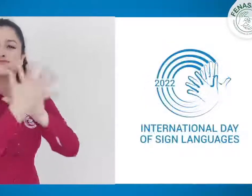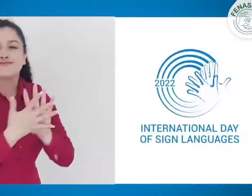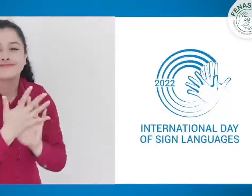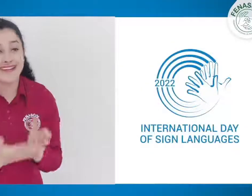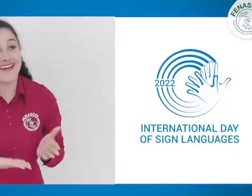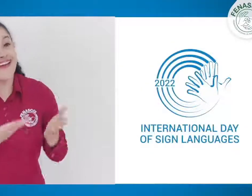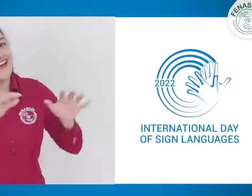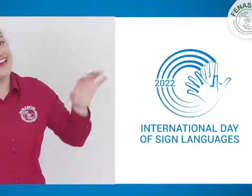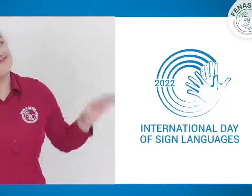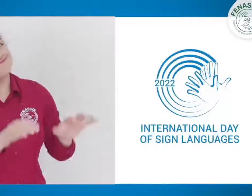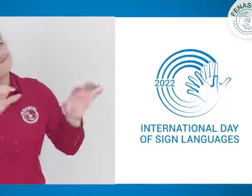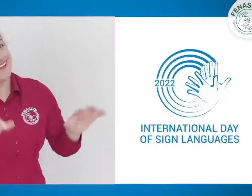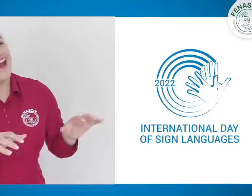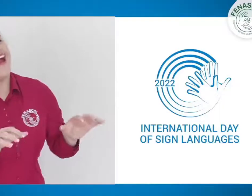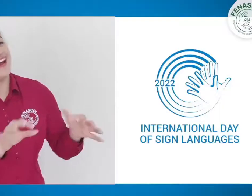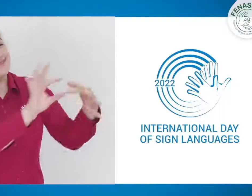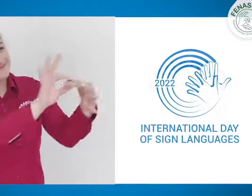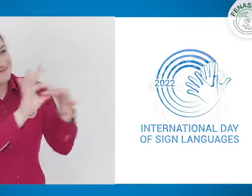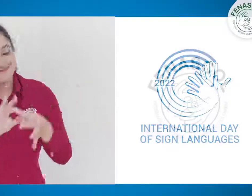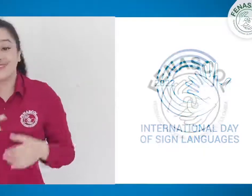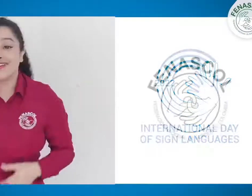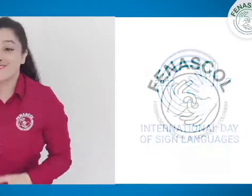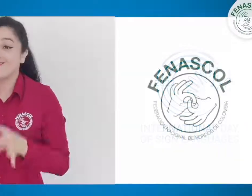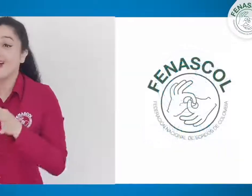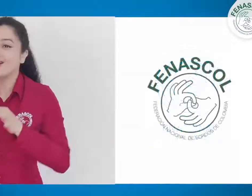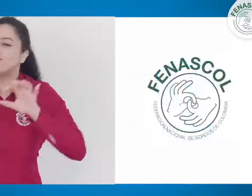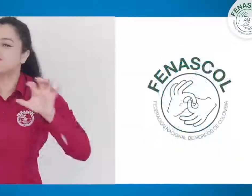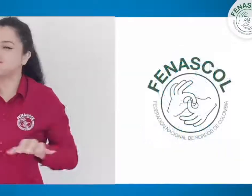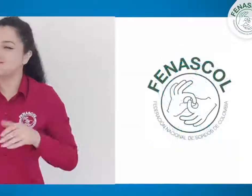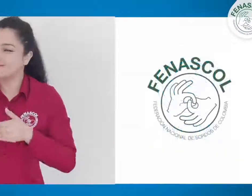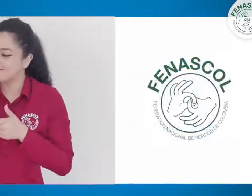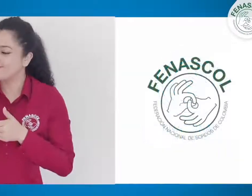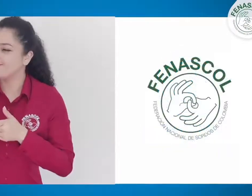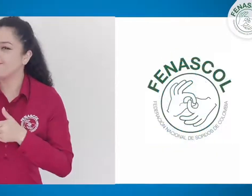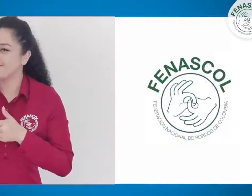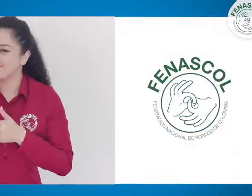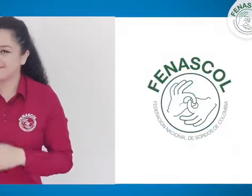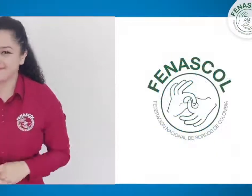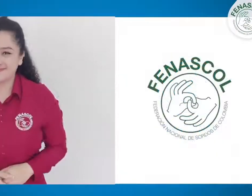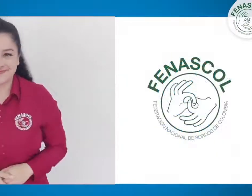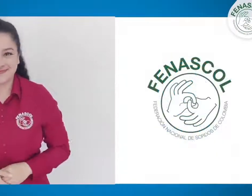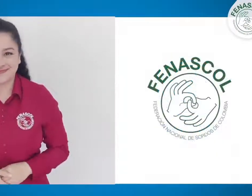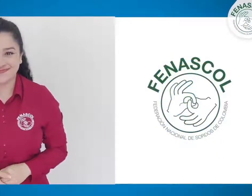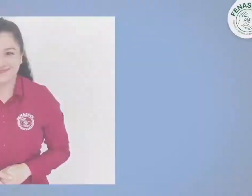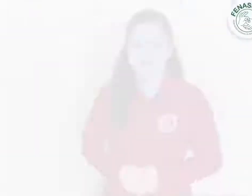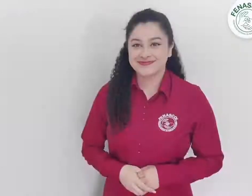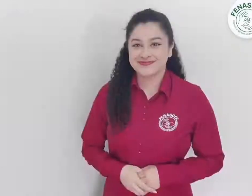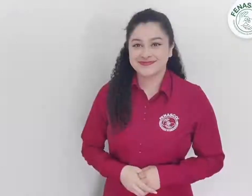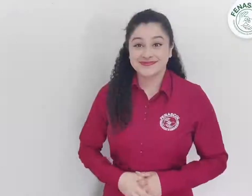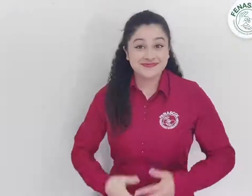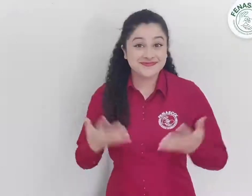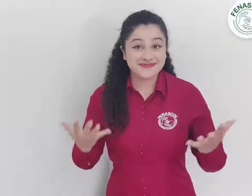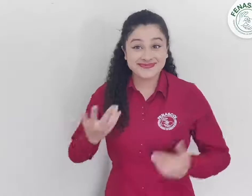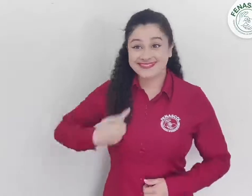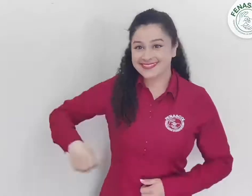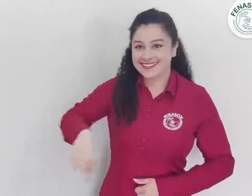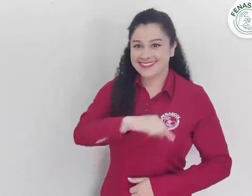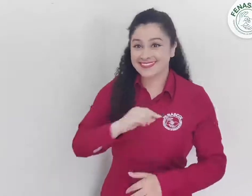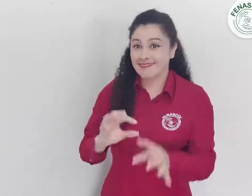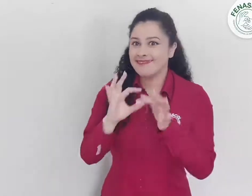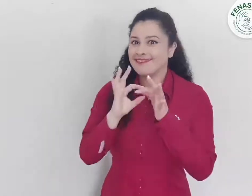internacional de las lenguas de señas es por eso que frenas col se articula con sus actividades de la siguiente manera